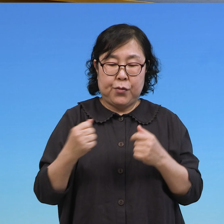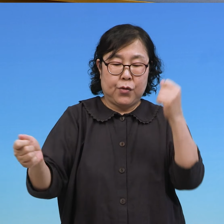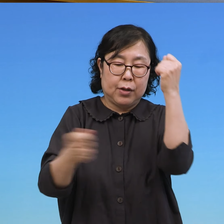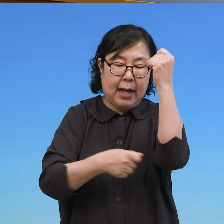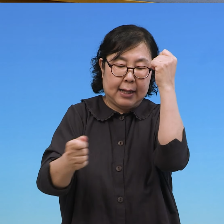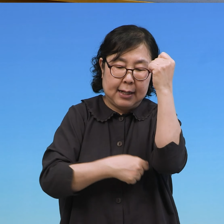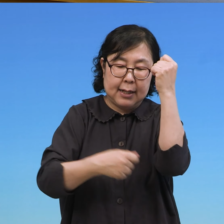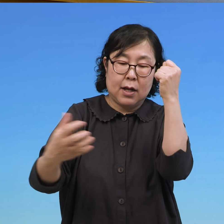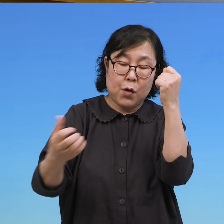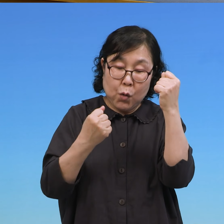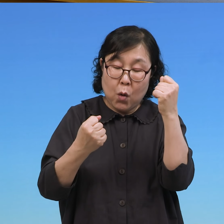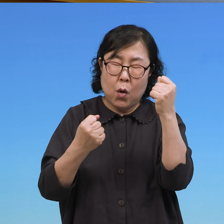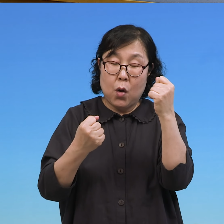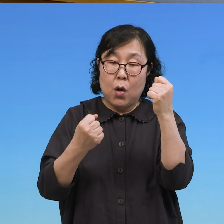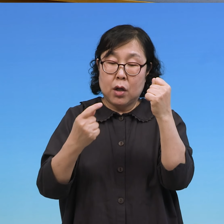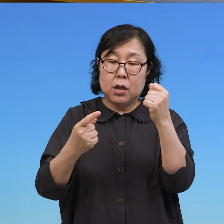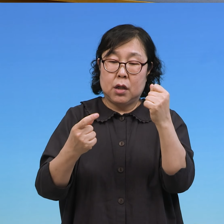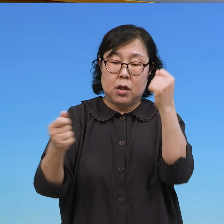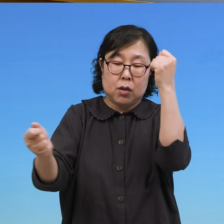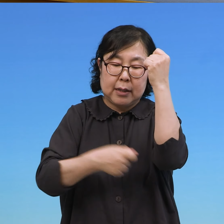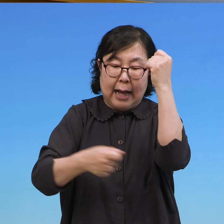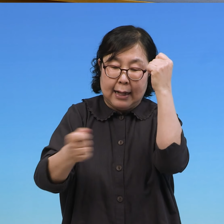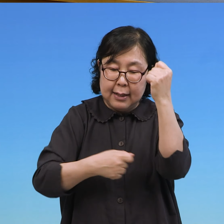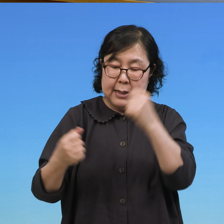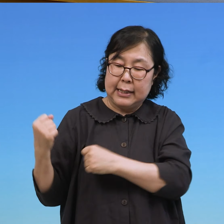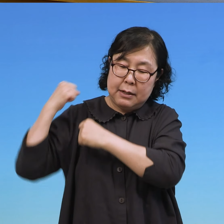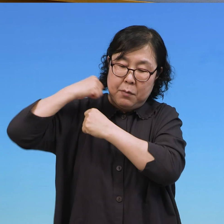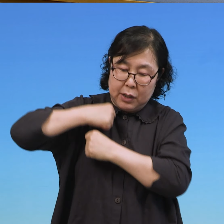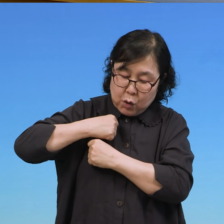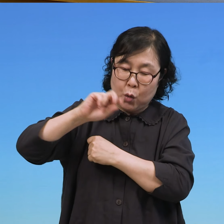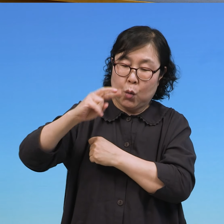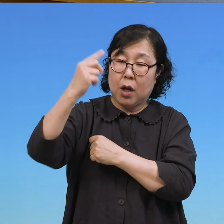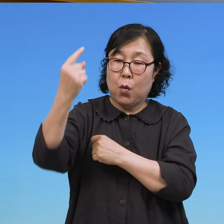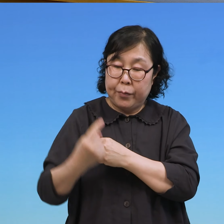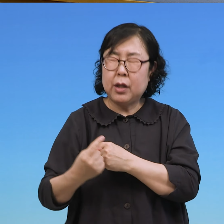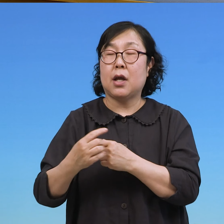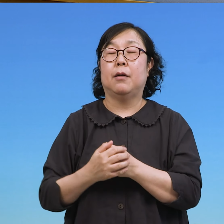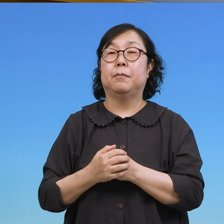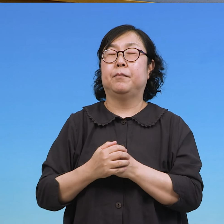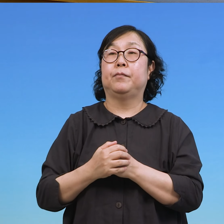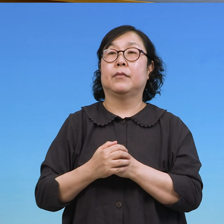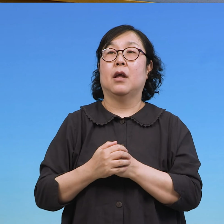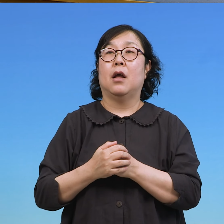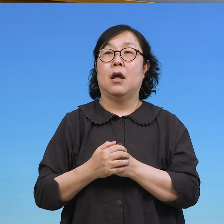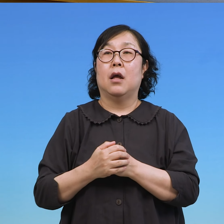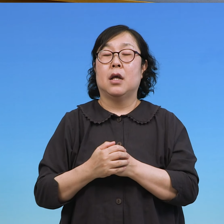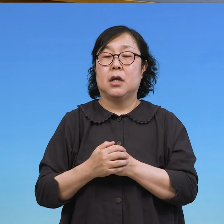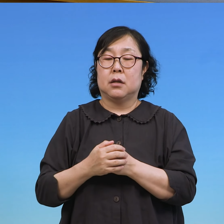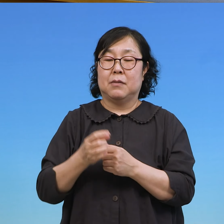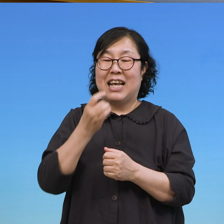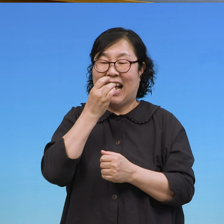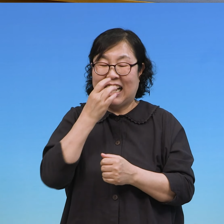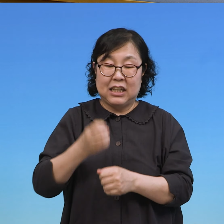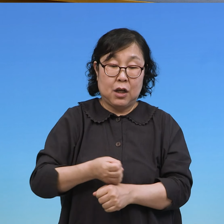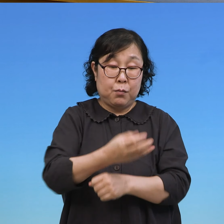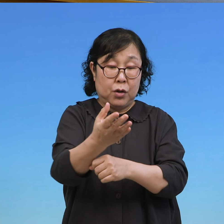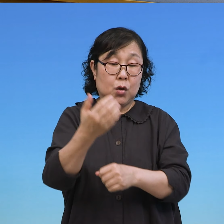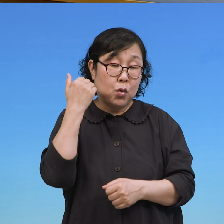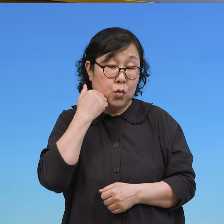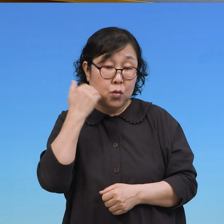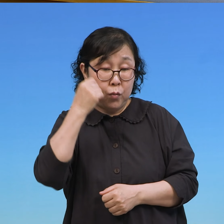가는 자는 반드시 기쁨으로 그 곡식 따내 가지고 돌아오리라. 여러분 한번 대답해 보세요. 지금 씨를 지금 누가 뿌리는